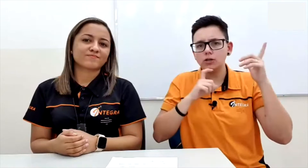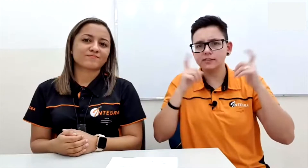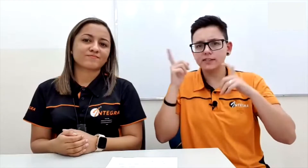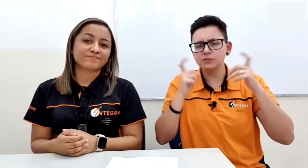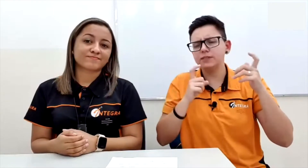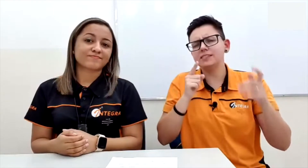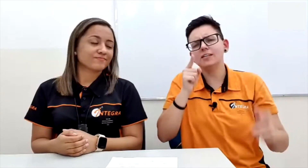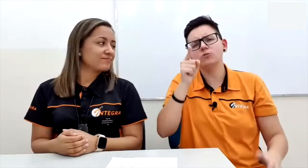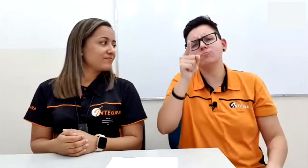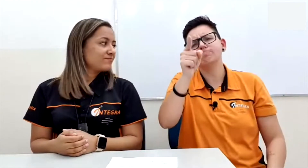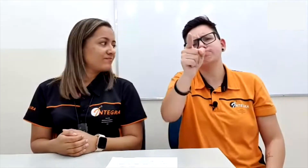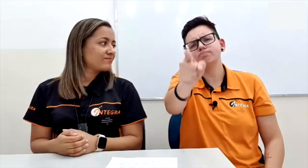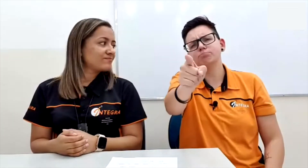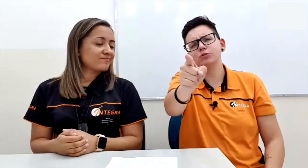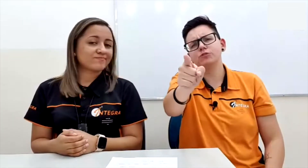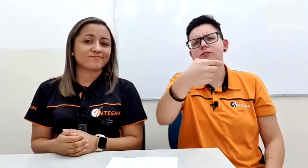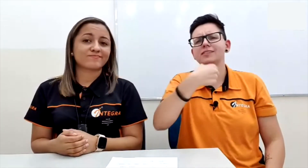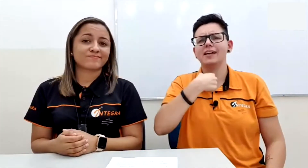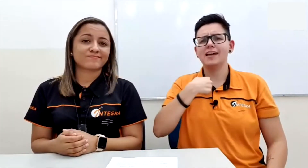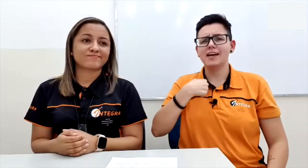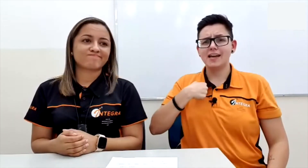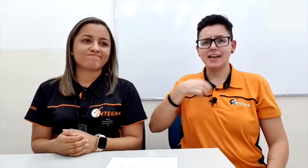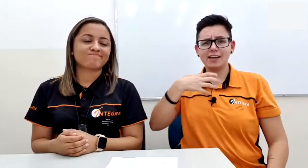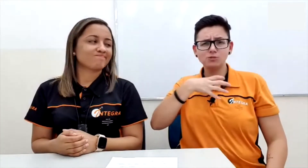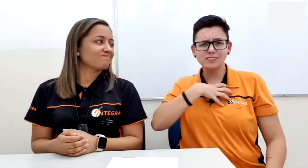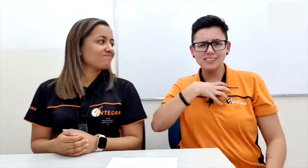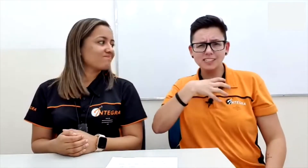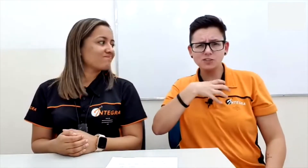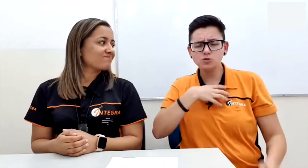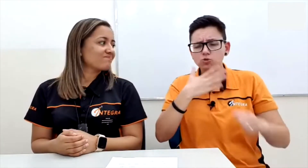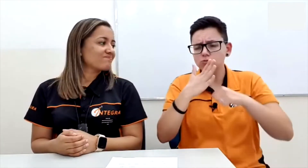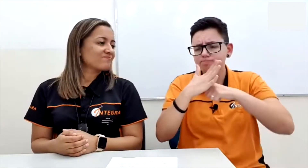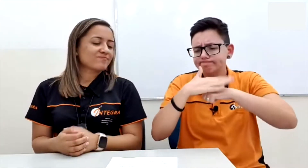mostra na expressão, por você. Eu sinto